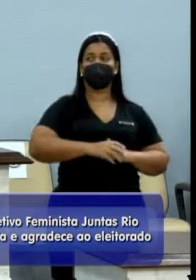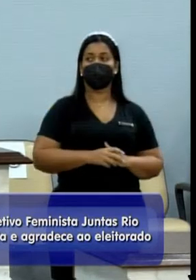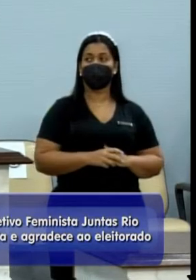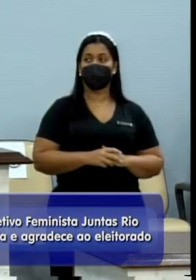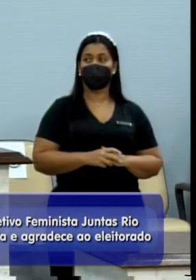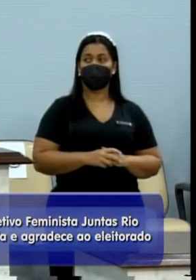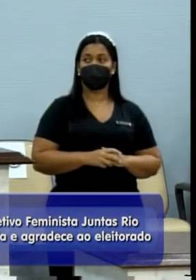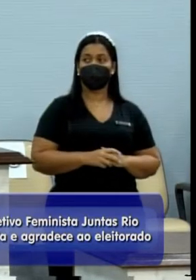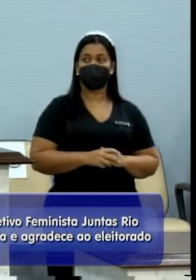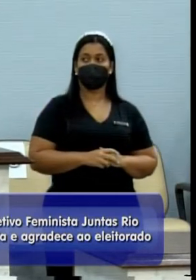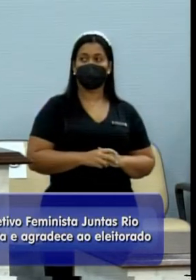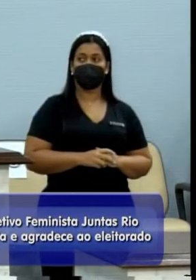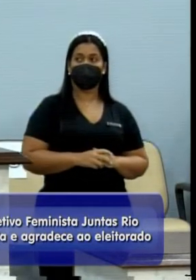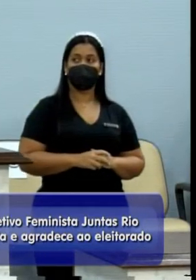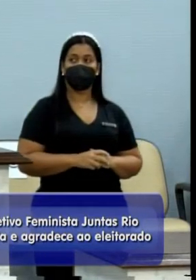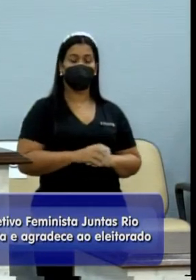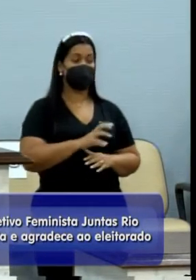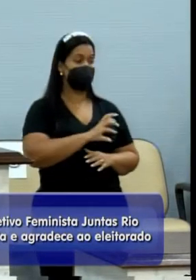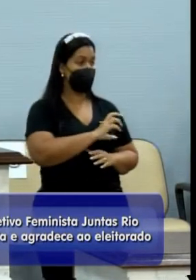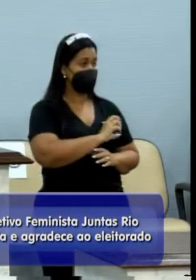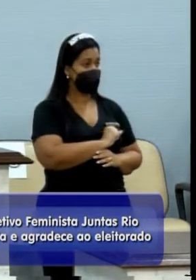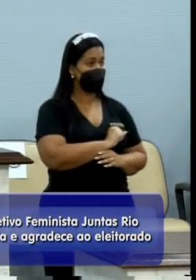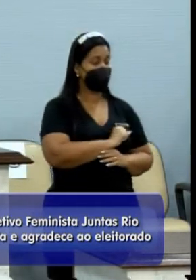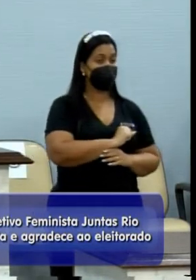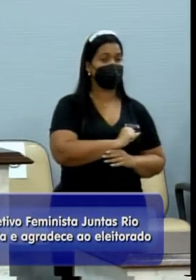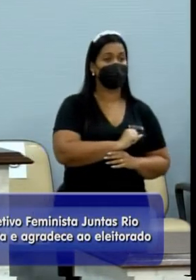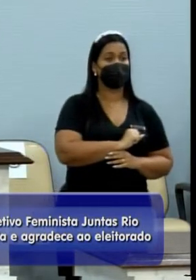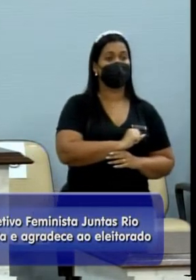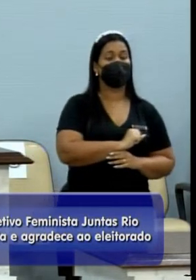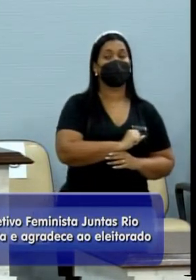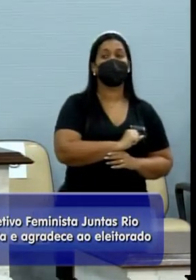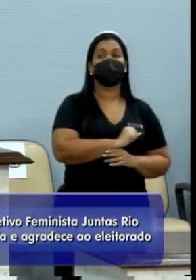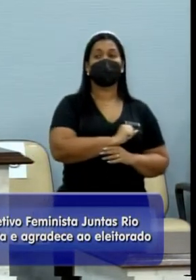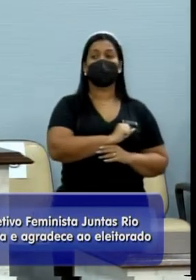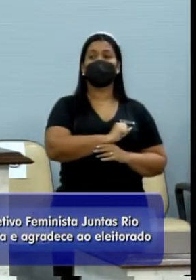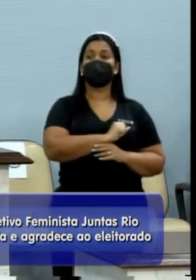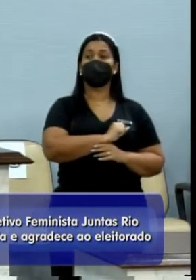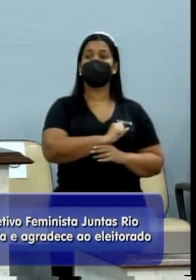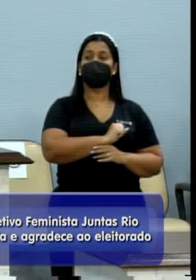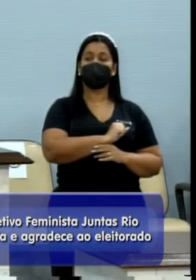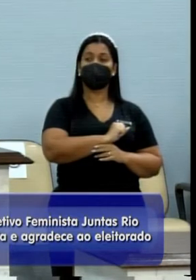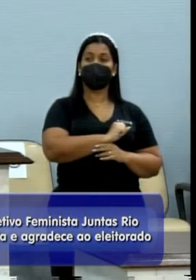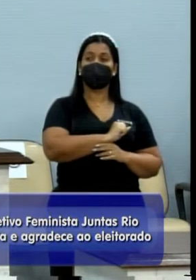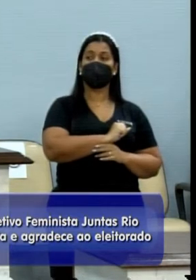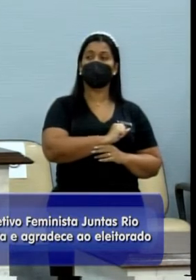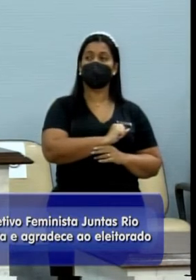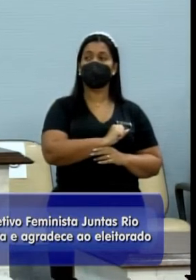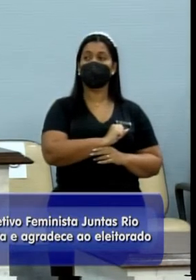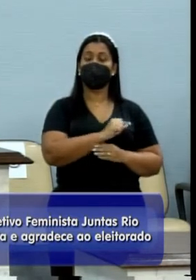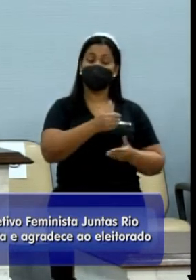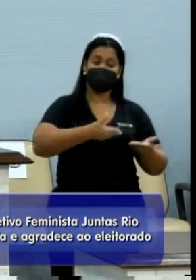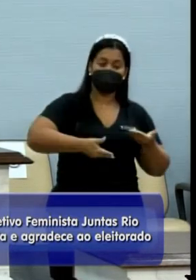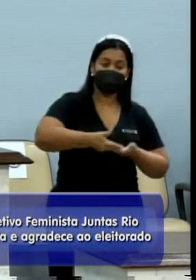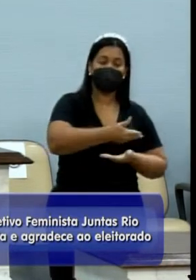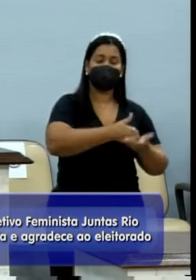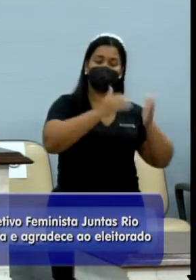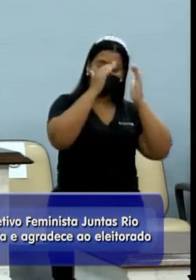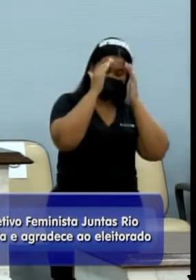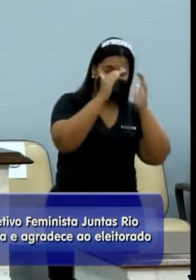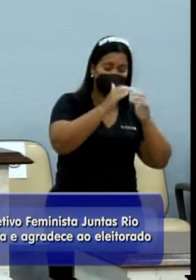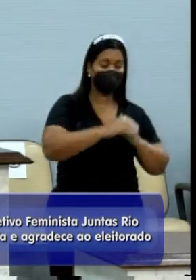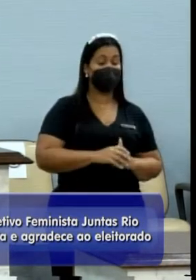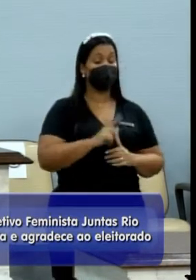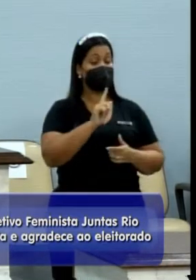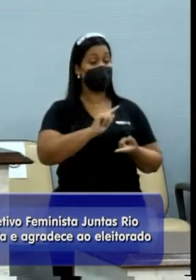Só mais um minutinho para finalizar. amor, cuidado, respeito, é